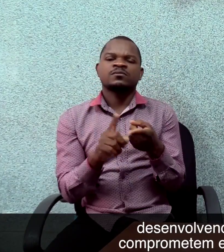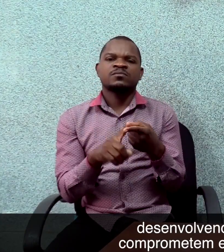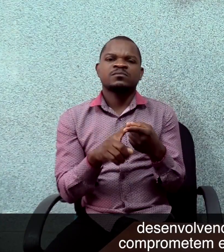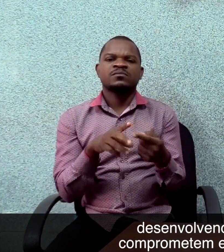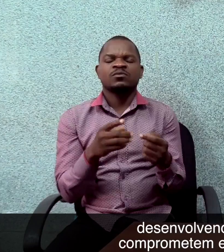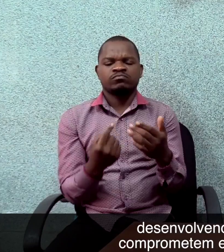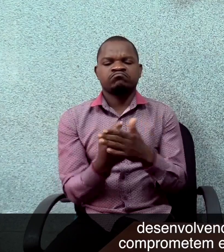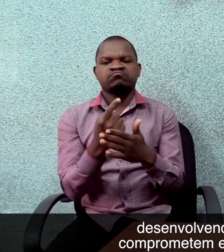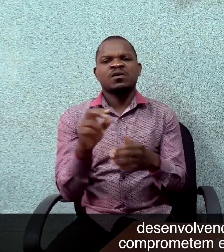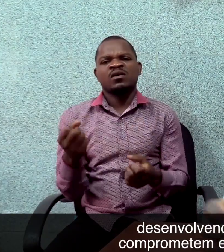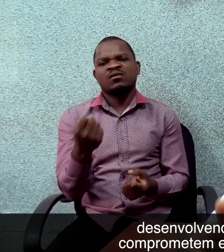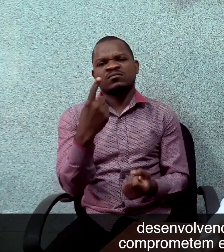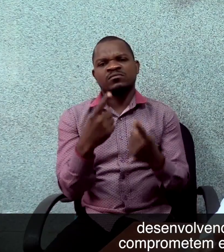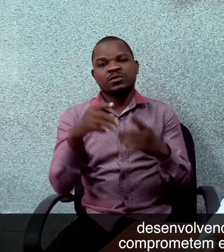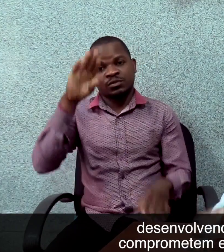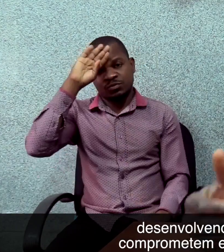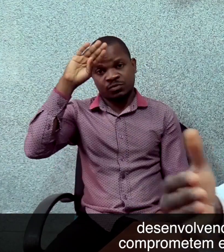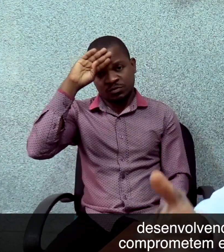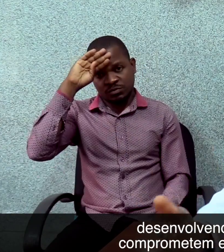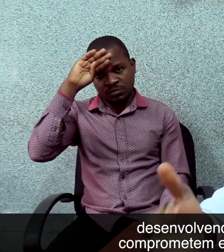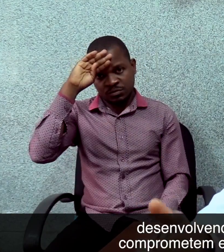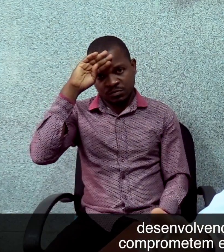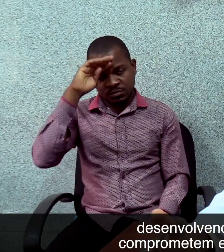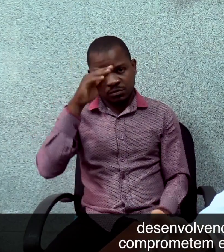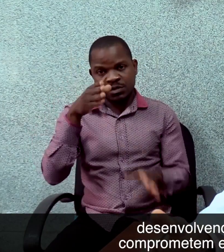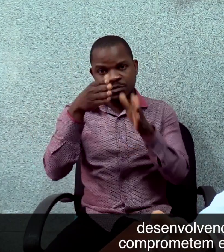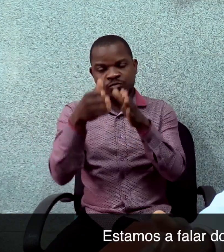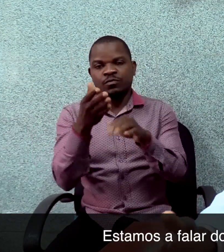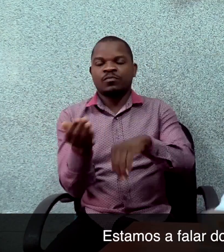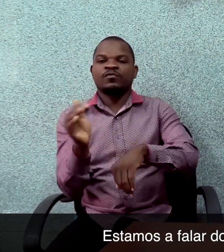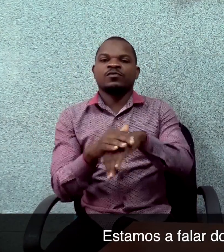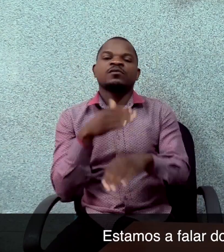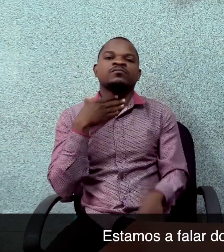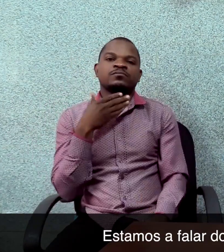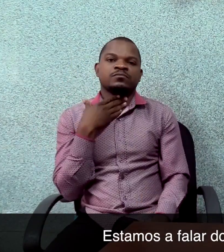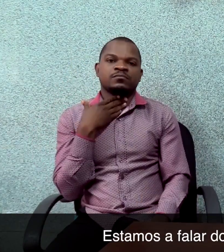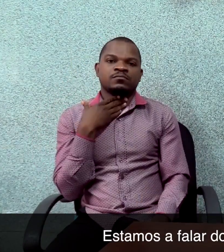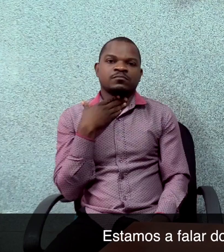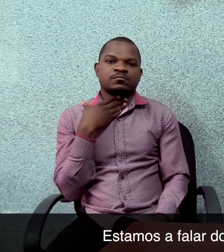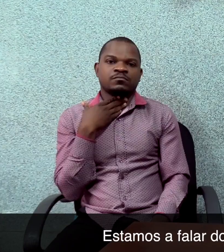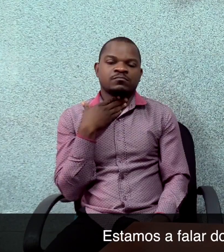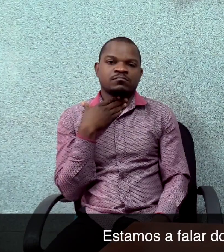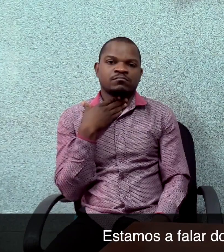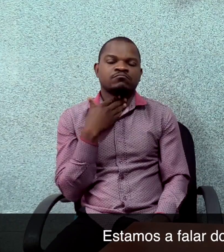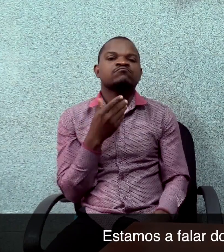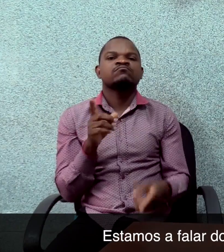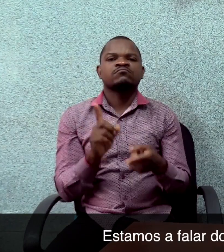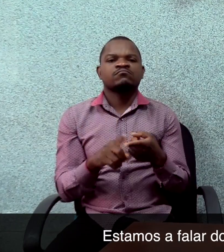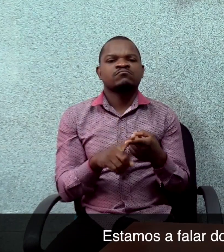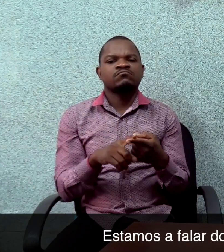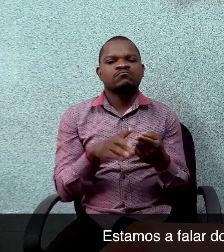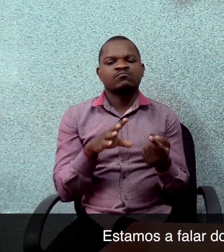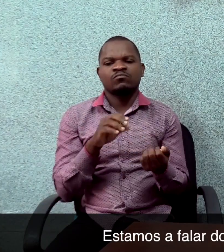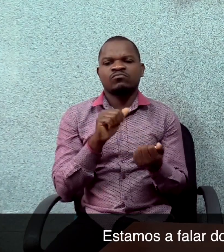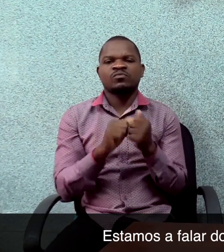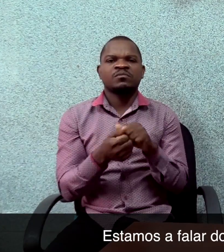algumas doenças que comprometem essa voz desse profissional da voz. Estamos a falar dos nódulos das cordas